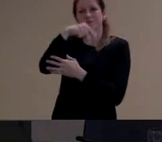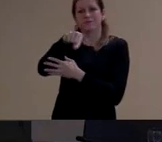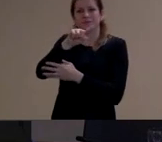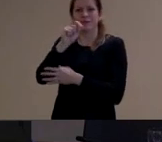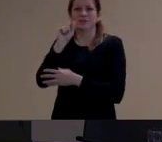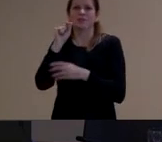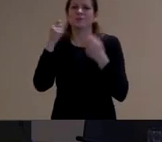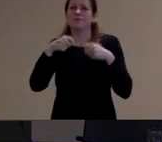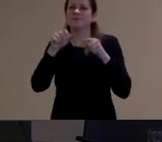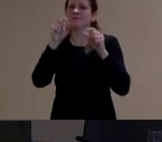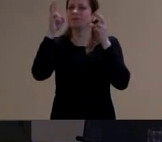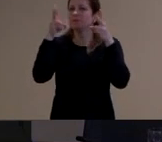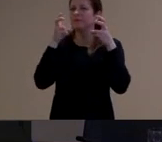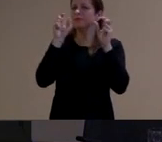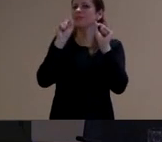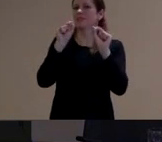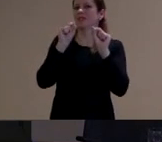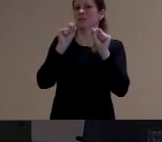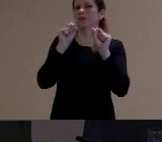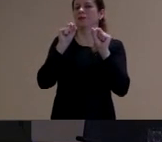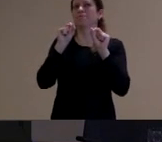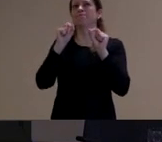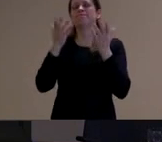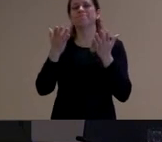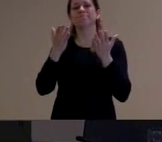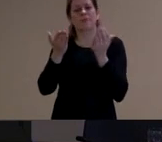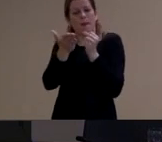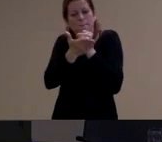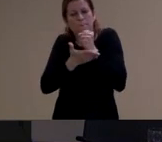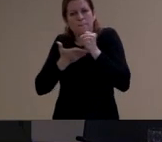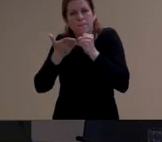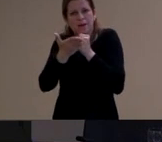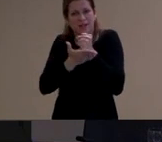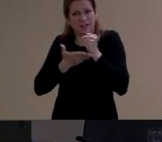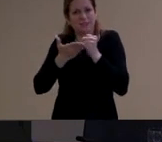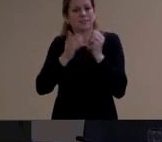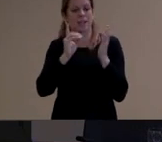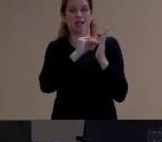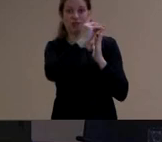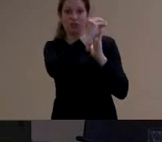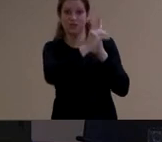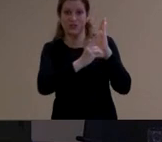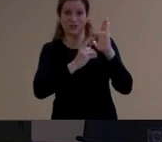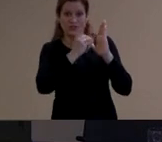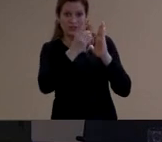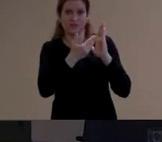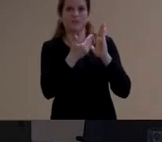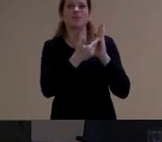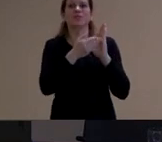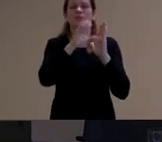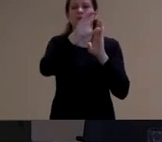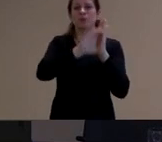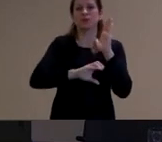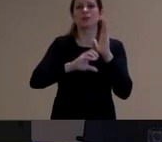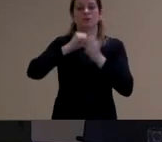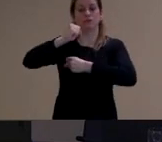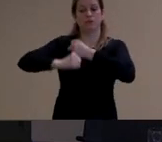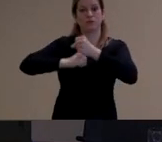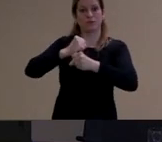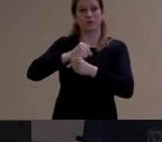é que por ter como fundamento e base as diretrizes curriculares né de